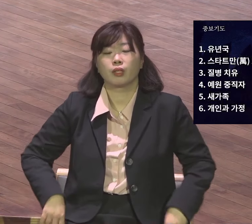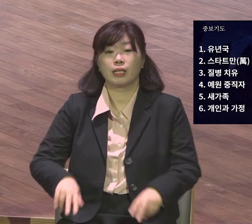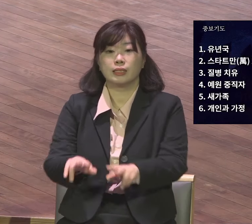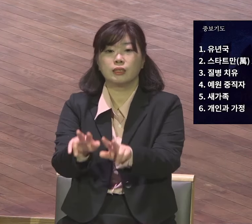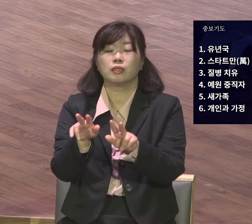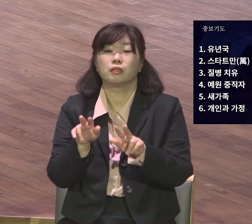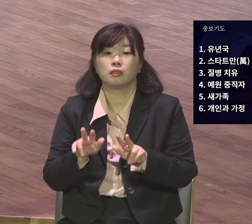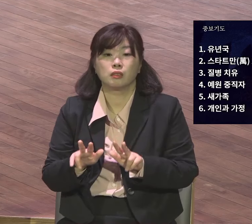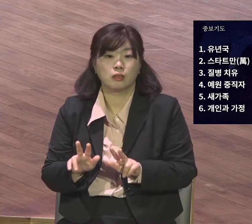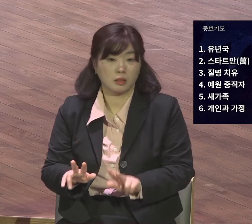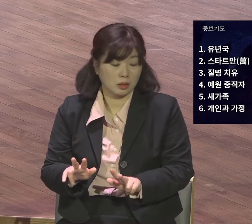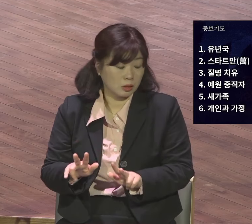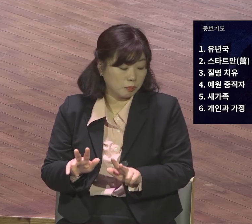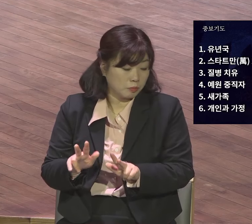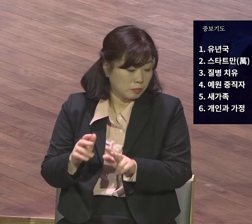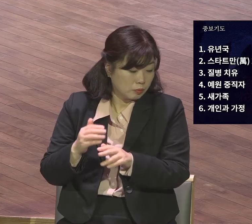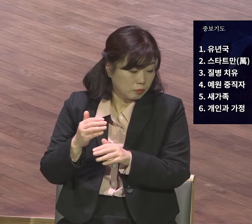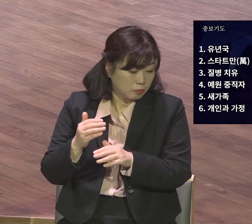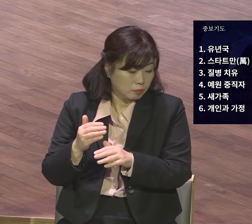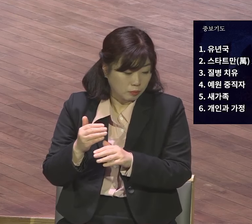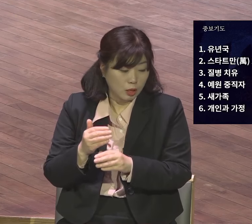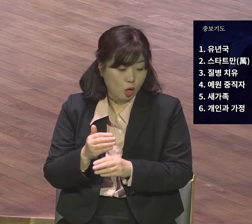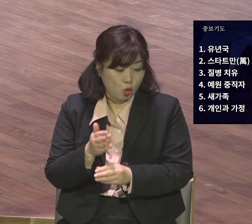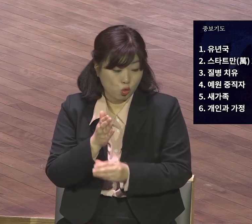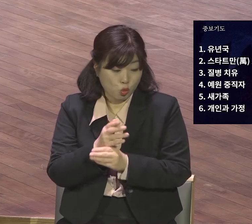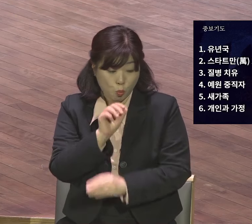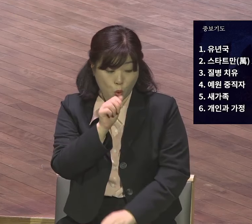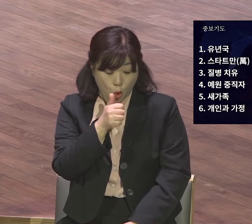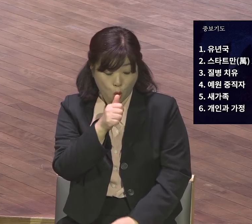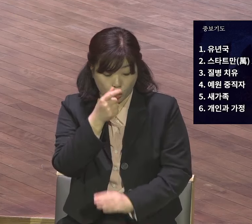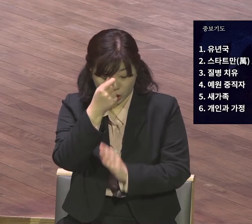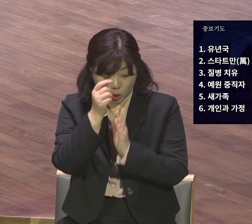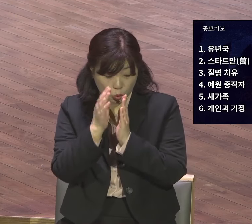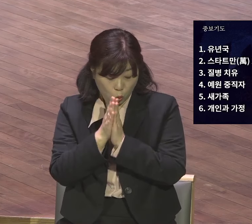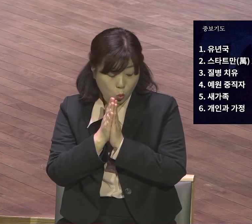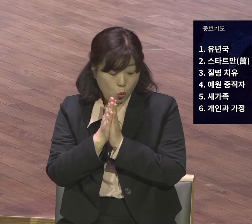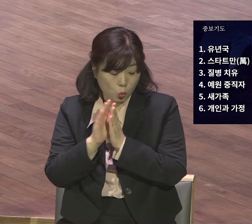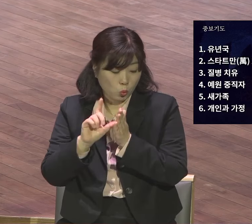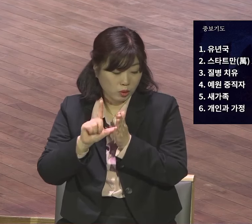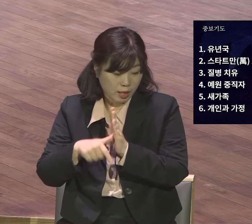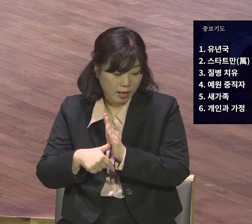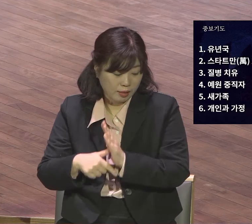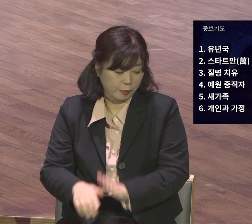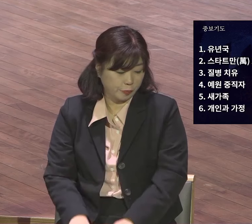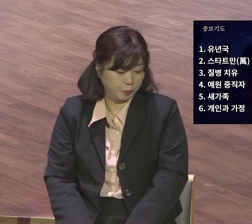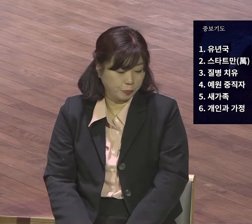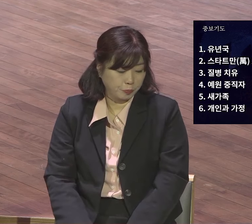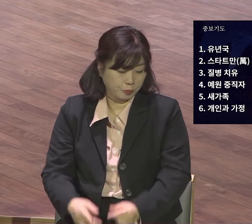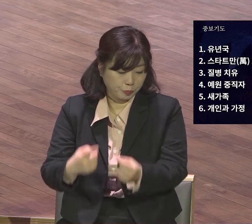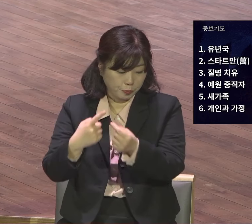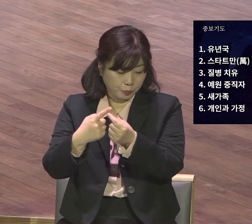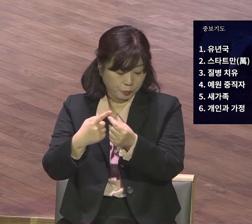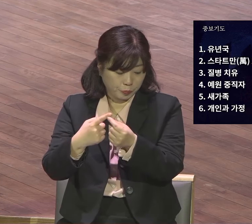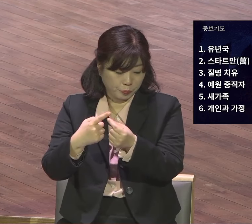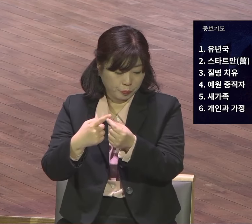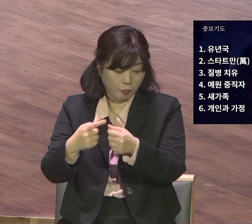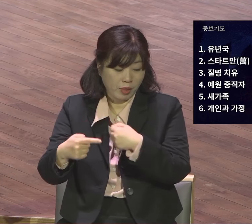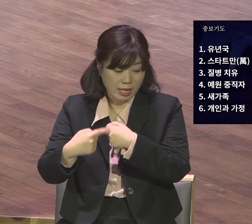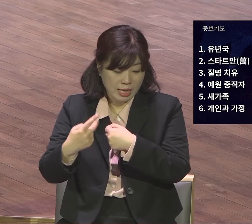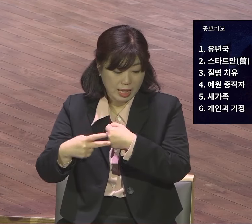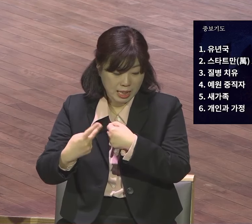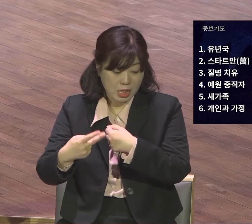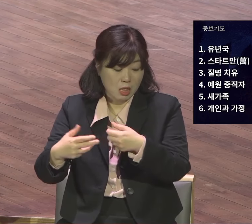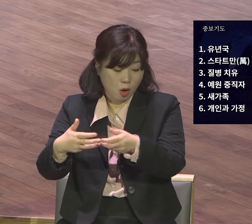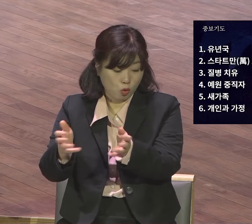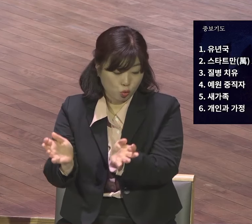시간에는 하나님 앞에 중보 기도를 드리겠습니다. 우리 유년국 생명수가 흘러넘치는 현장이 될 수